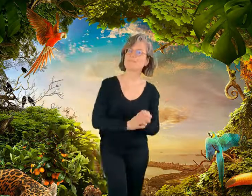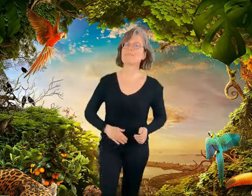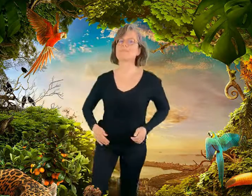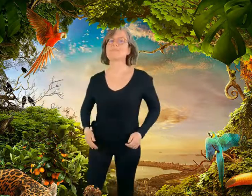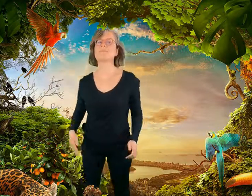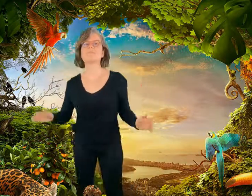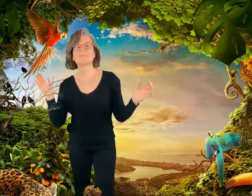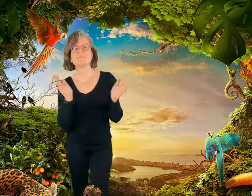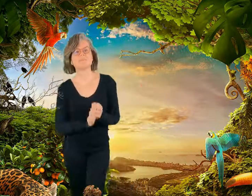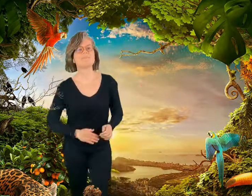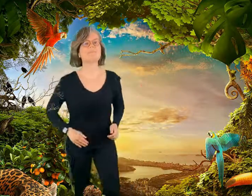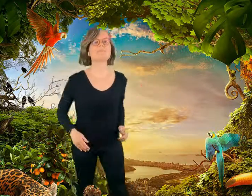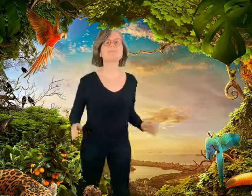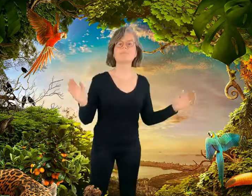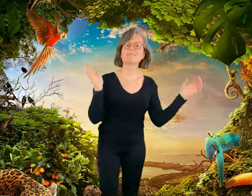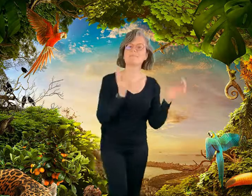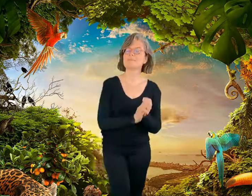Cockpit kijken naar alle knopjes en de